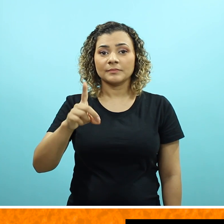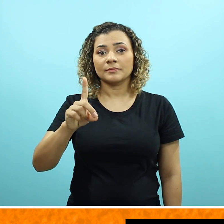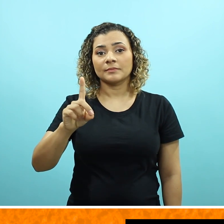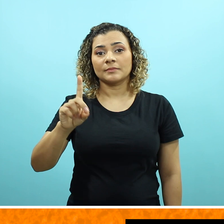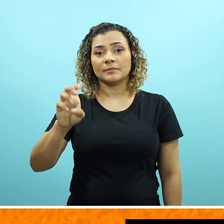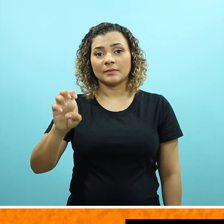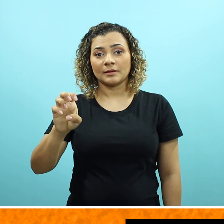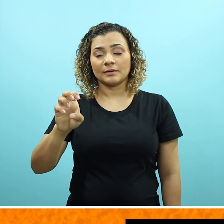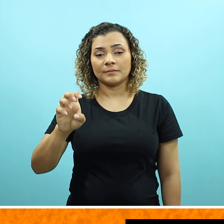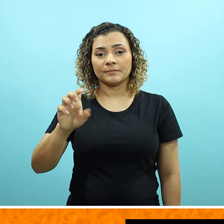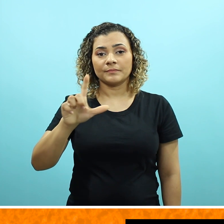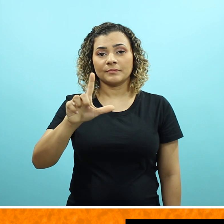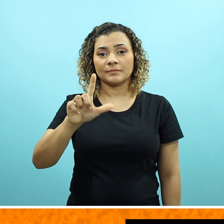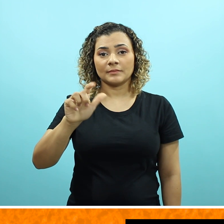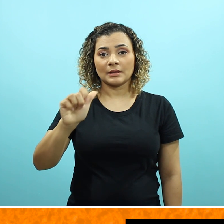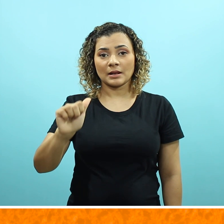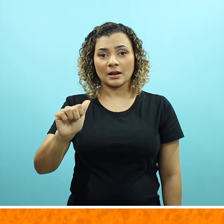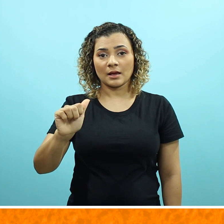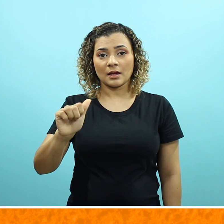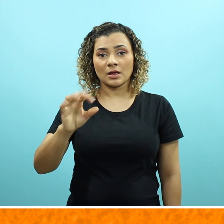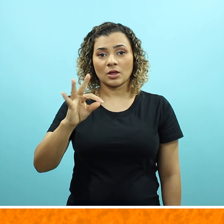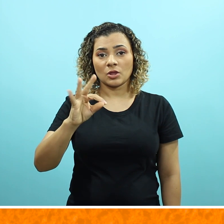vive no povoado de Otã.